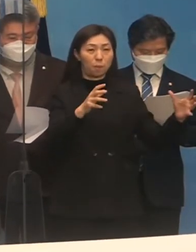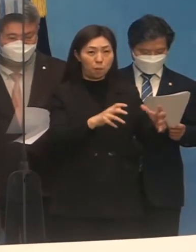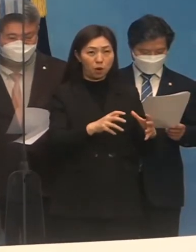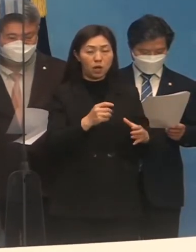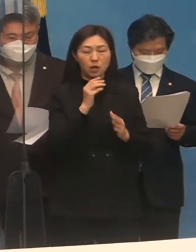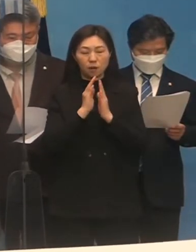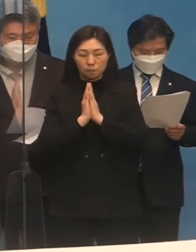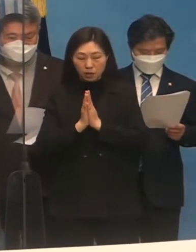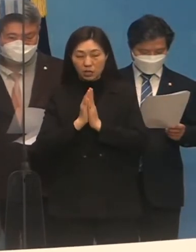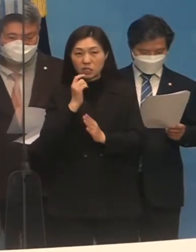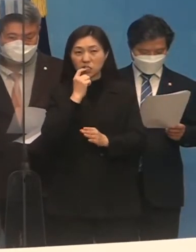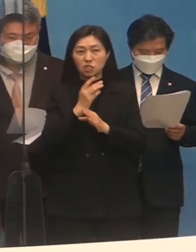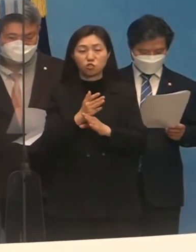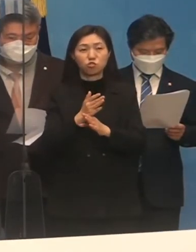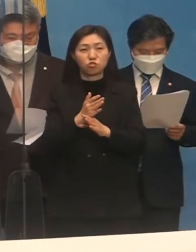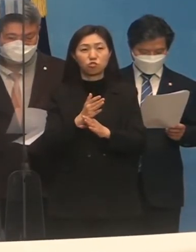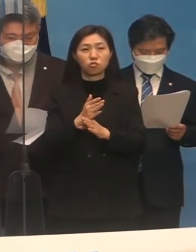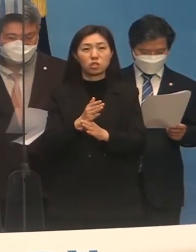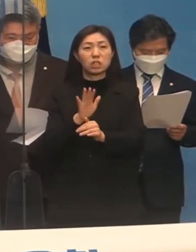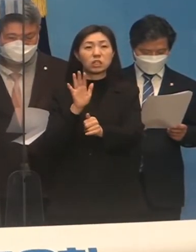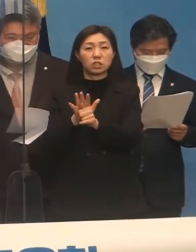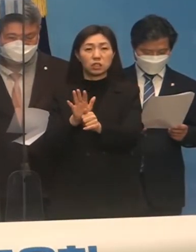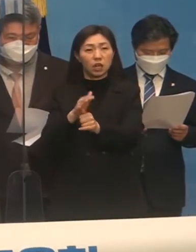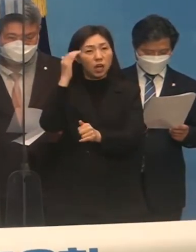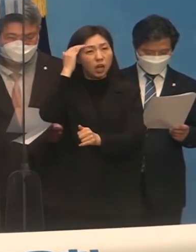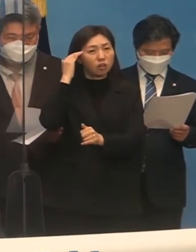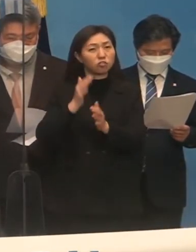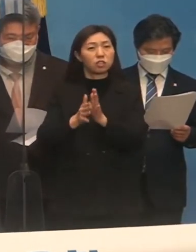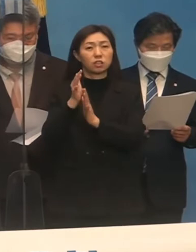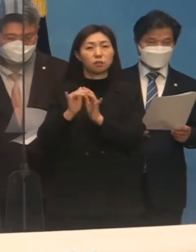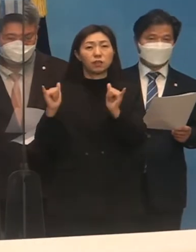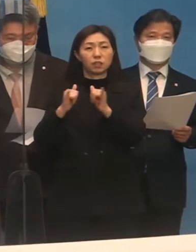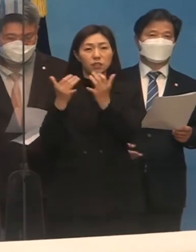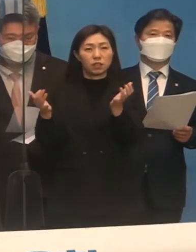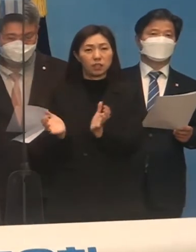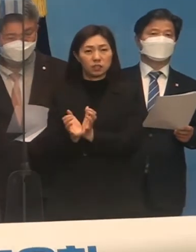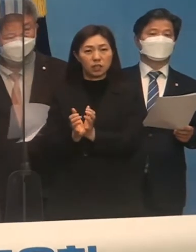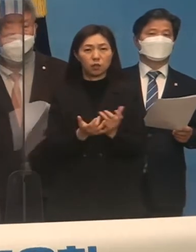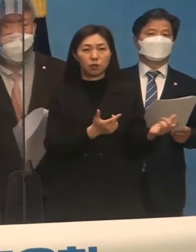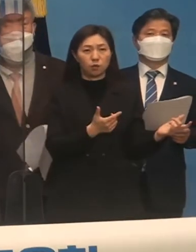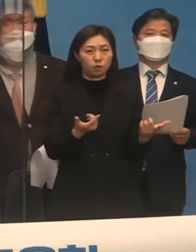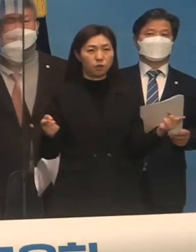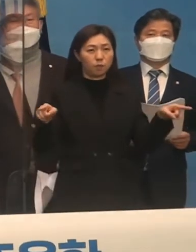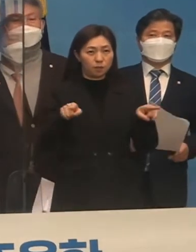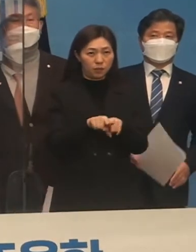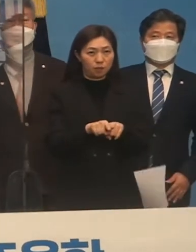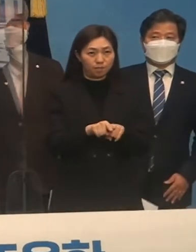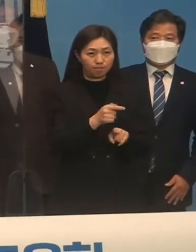미얀마 민주주의를 지지하는 한국 시민사회 단체 모임 1동. 감사합니다.